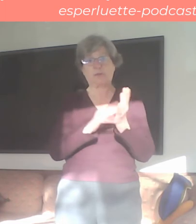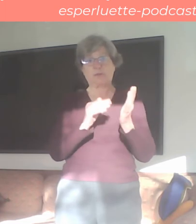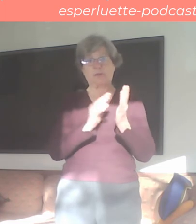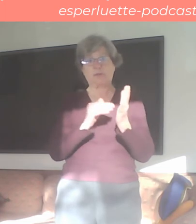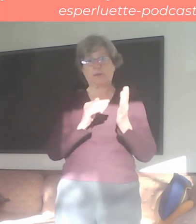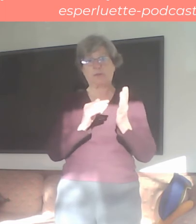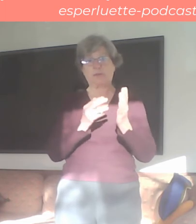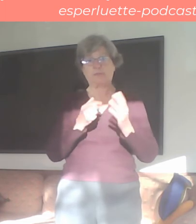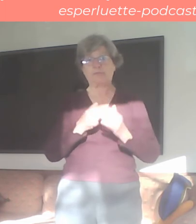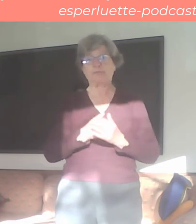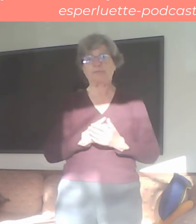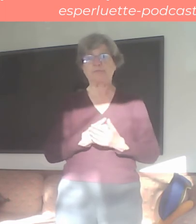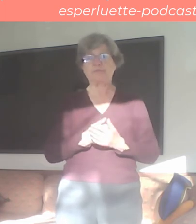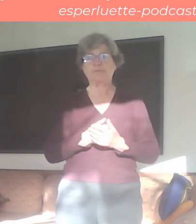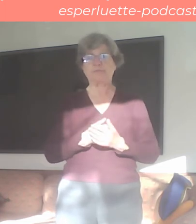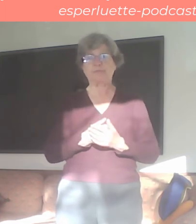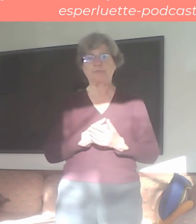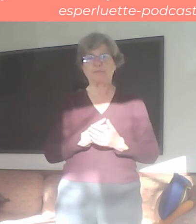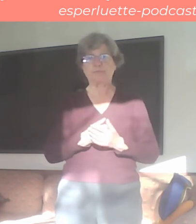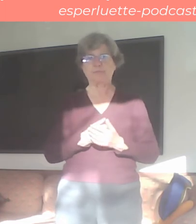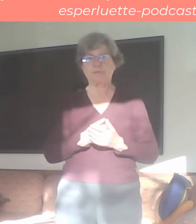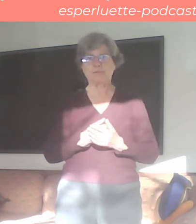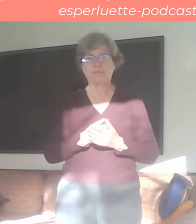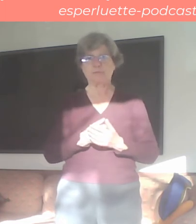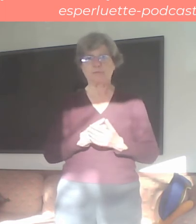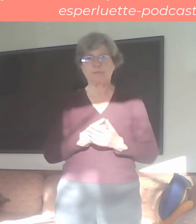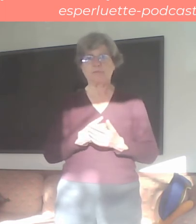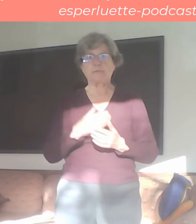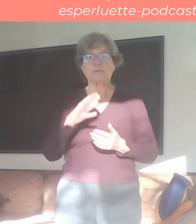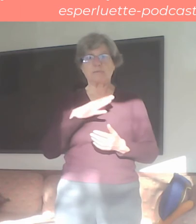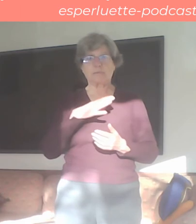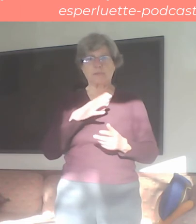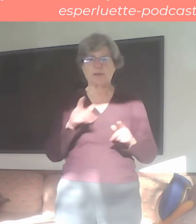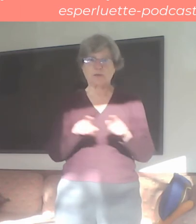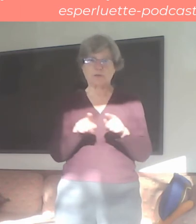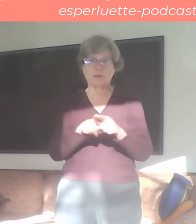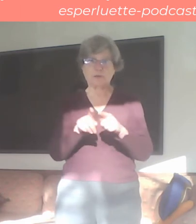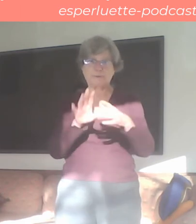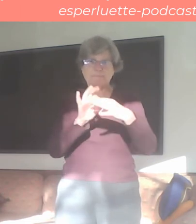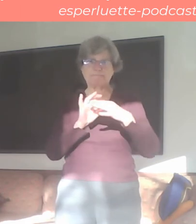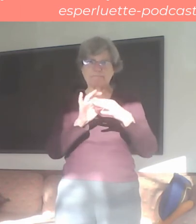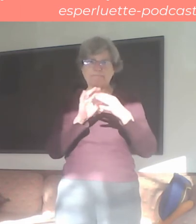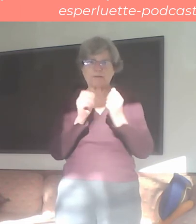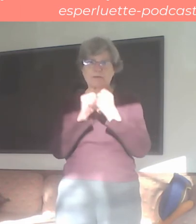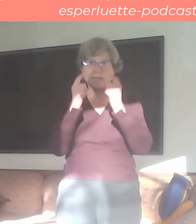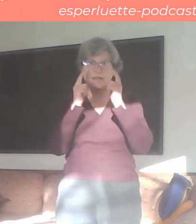par le corps, beaucoup d'indices prosodiques, l'intonation, etc., qui sont donnés par le corps et le visage. Il y a